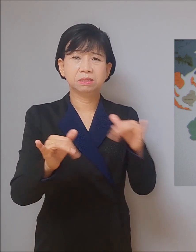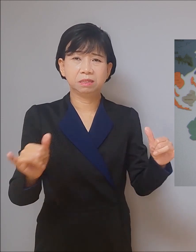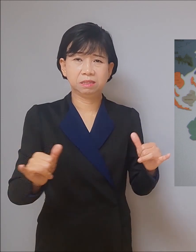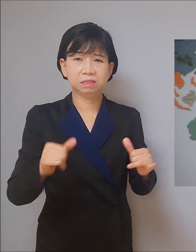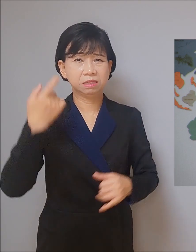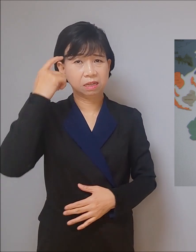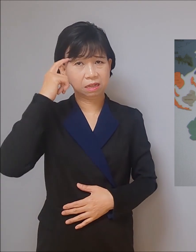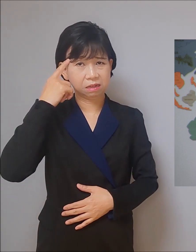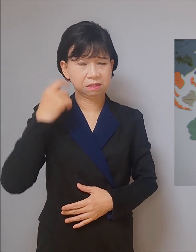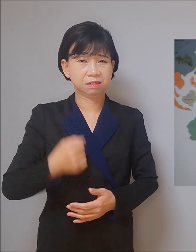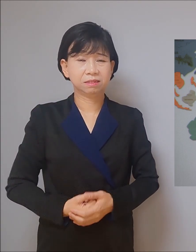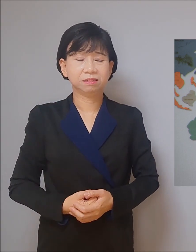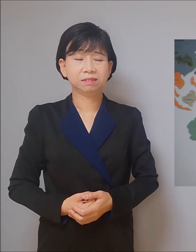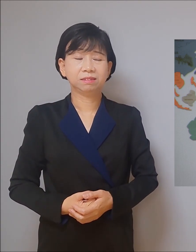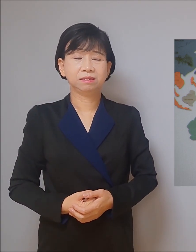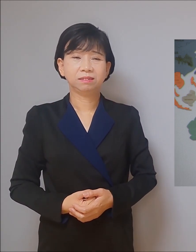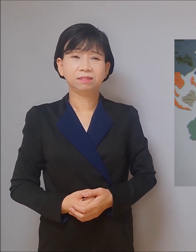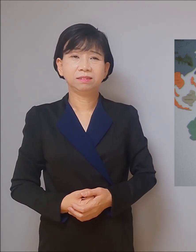할까요?